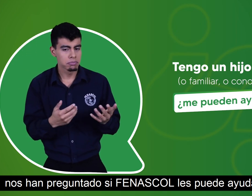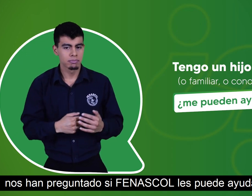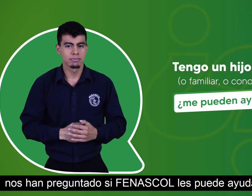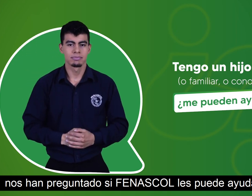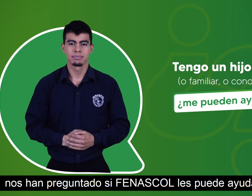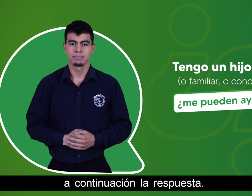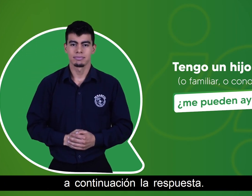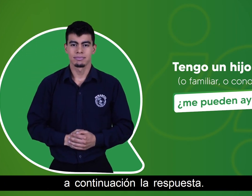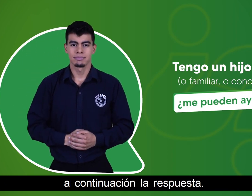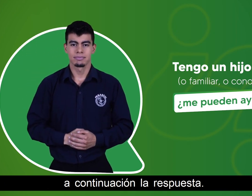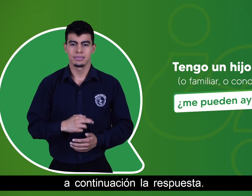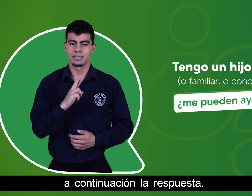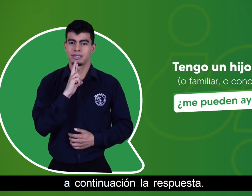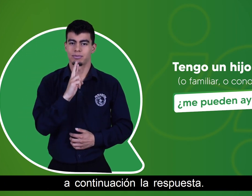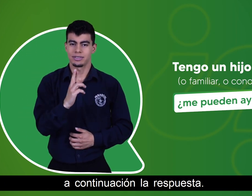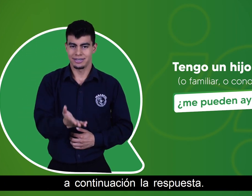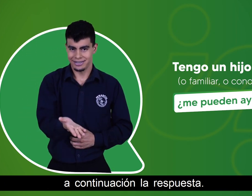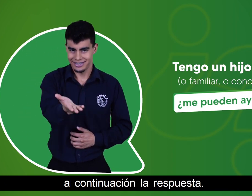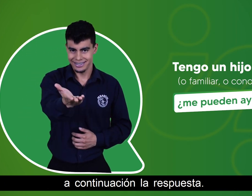A continuación, la respuesta.